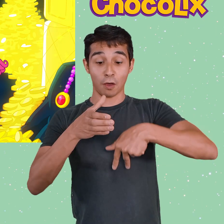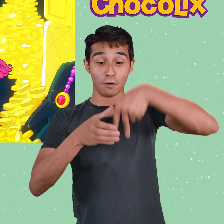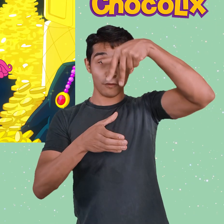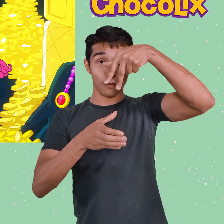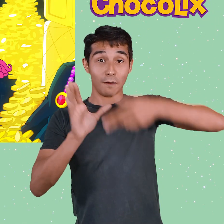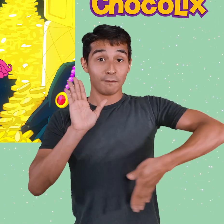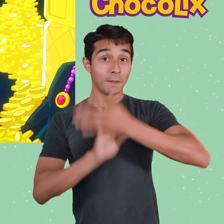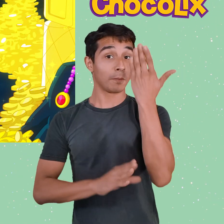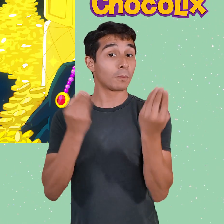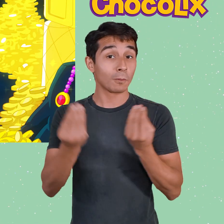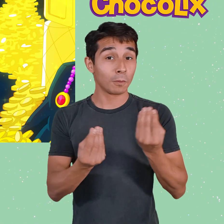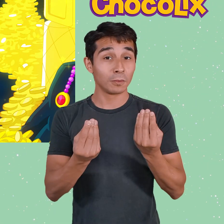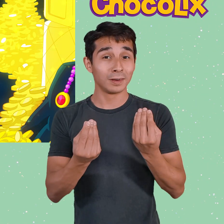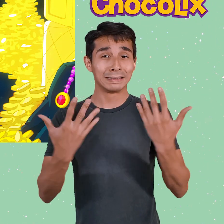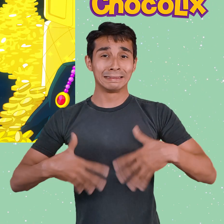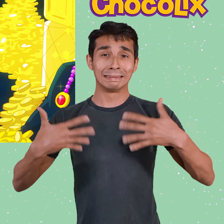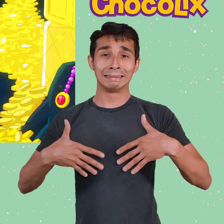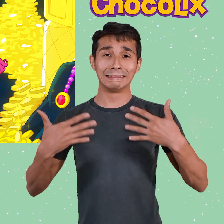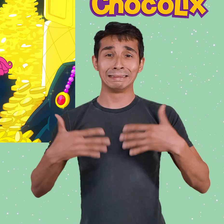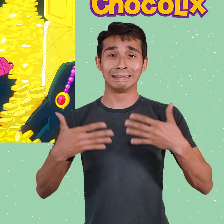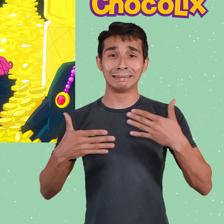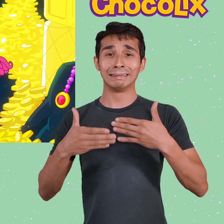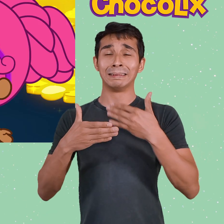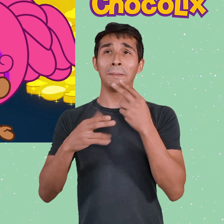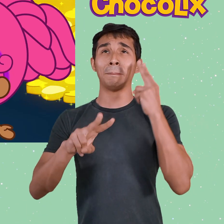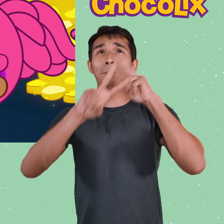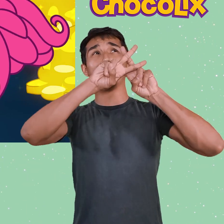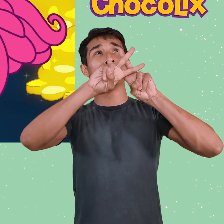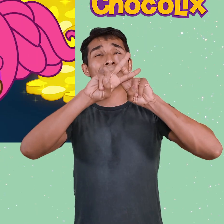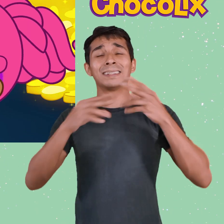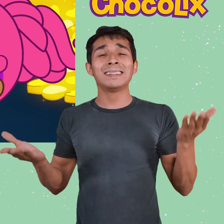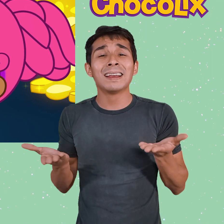Ai, não! Estamos presos! E agora?